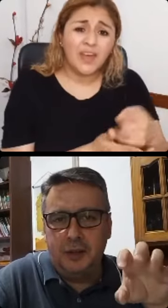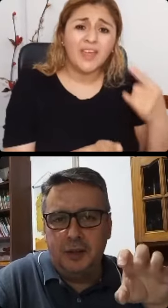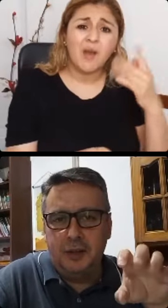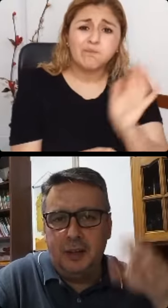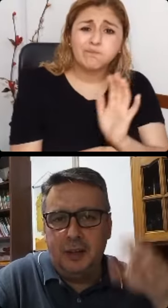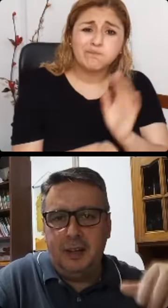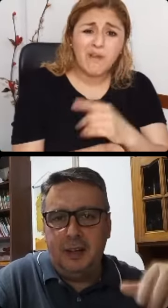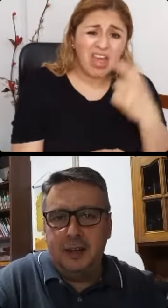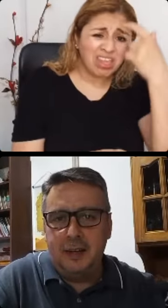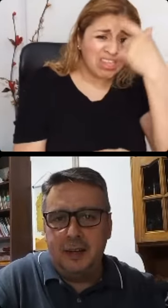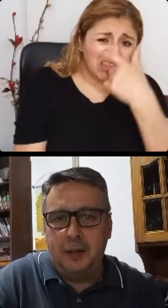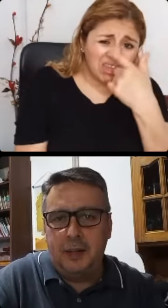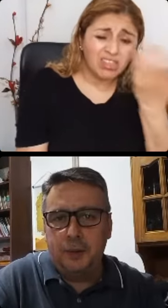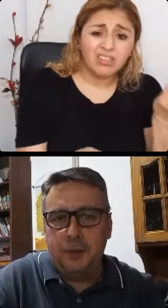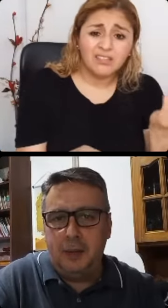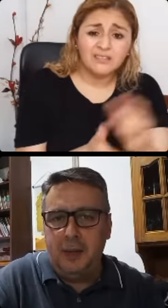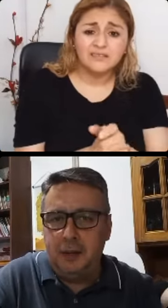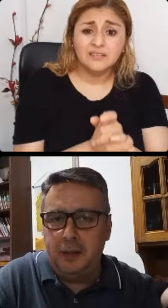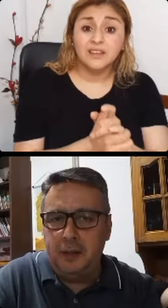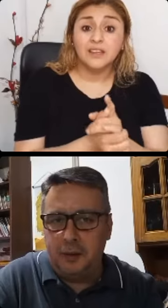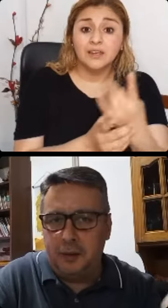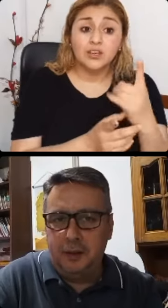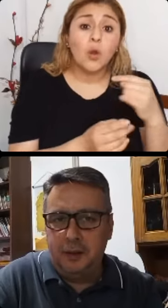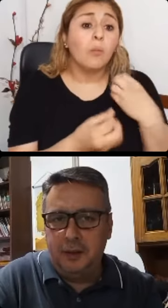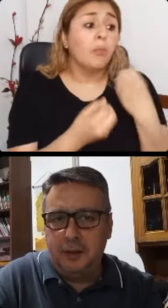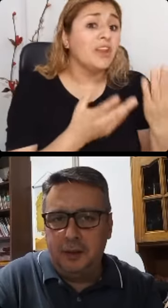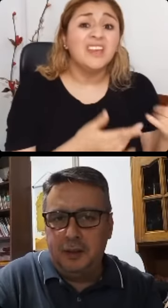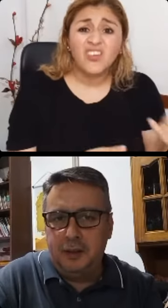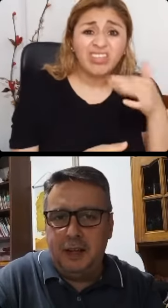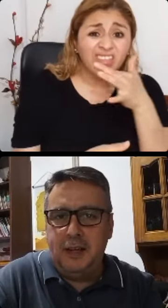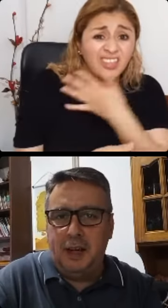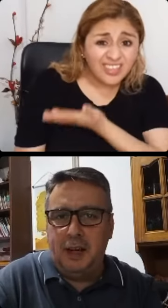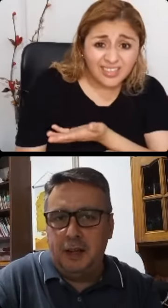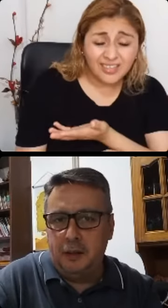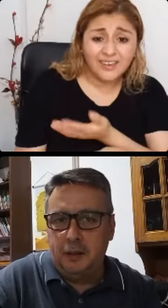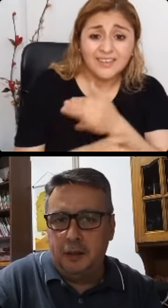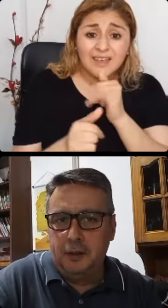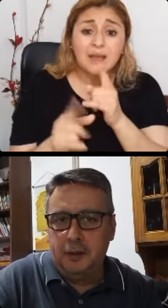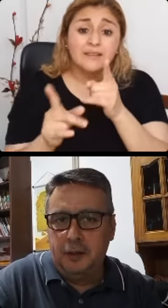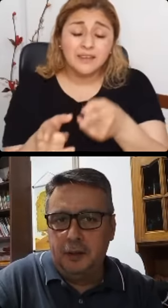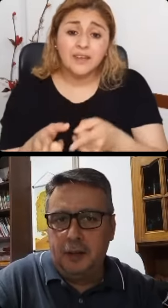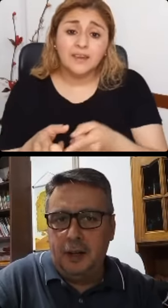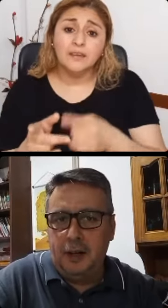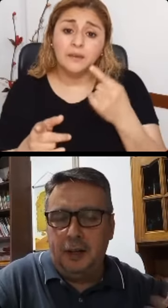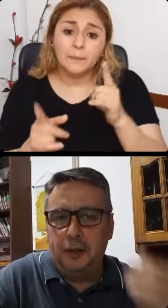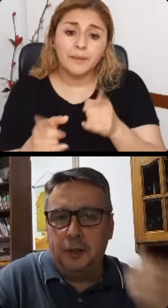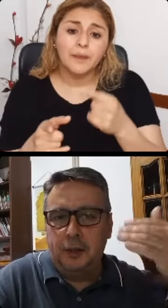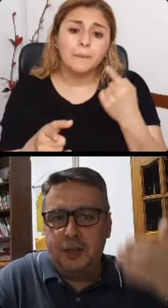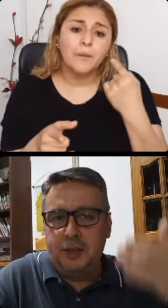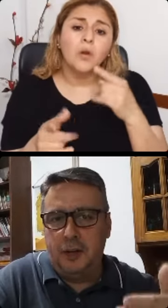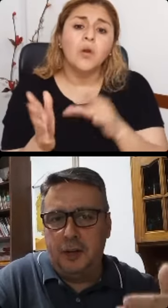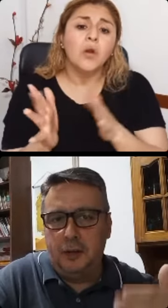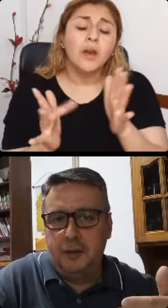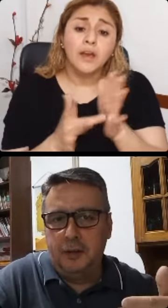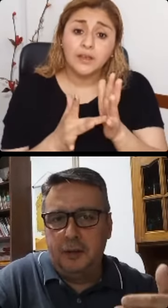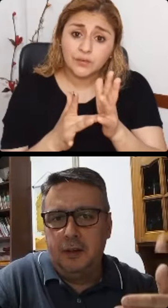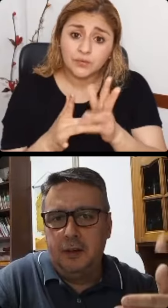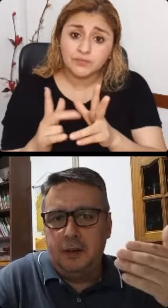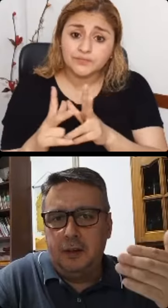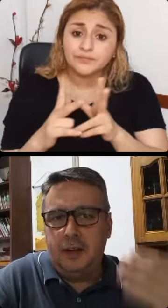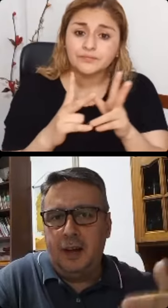ciegos y guías de ciego y Jesús advirtió de ese peligro. Él dijo si un ciego